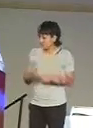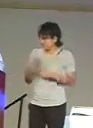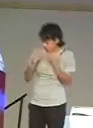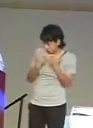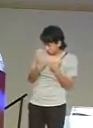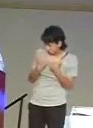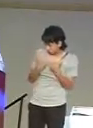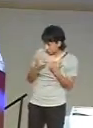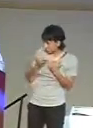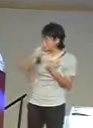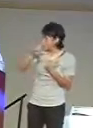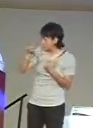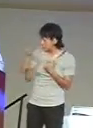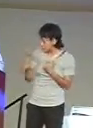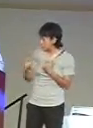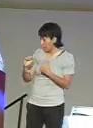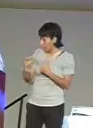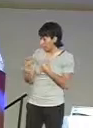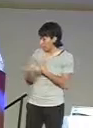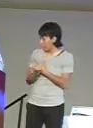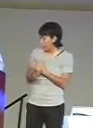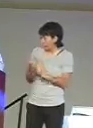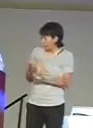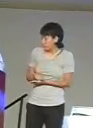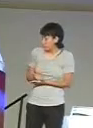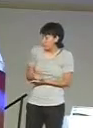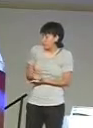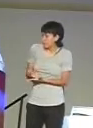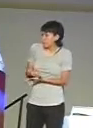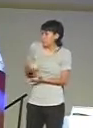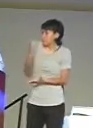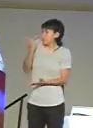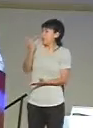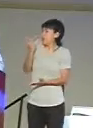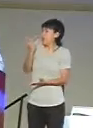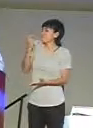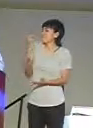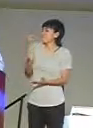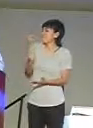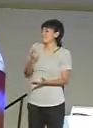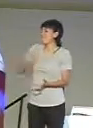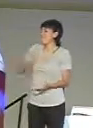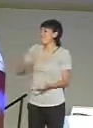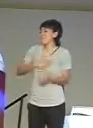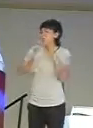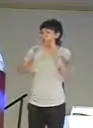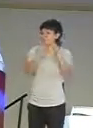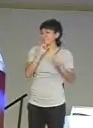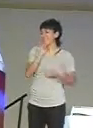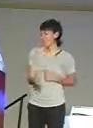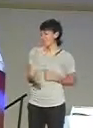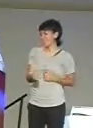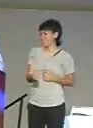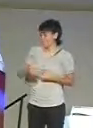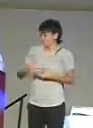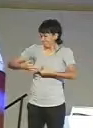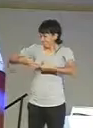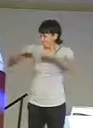grave, como expresión extrema de inequidad y de mala calidad,